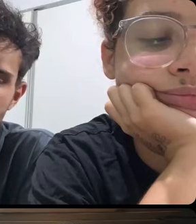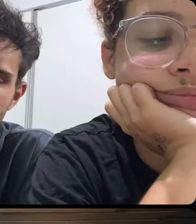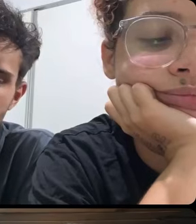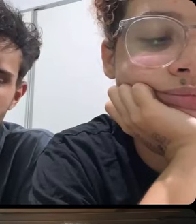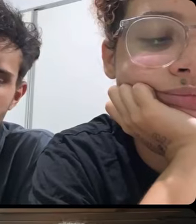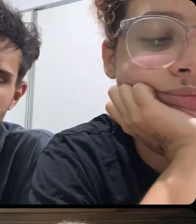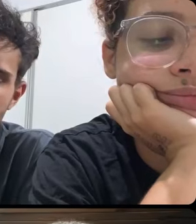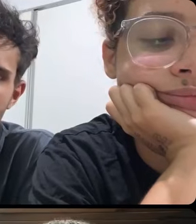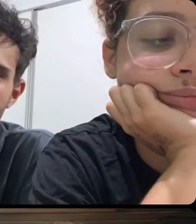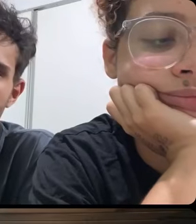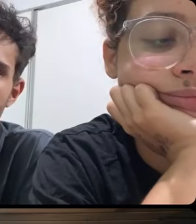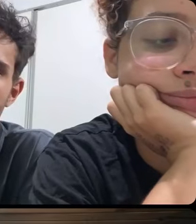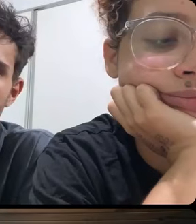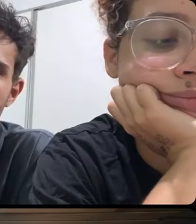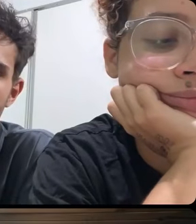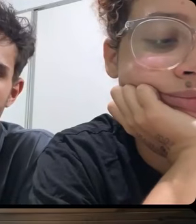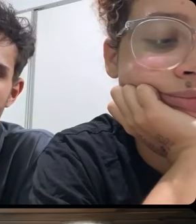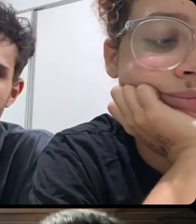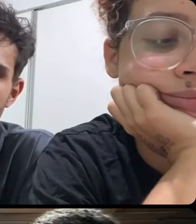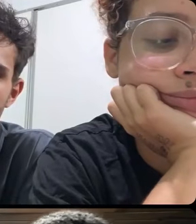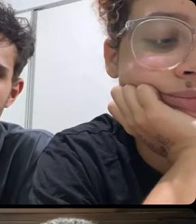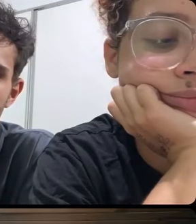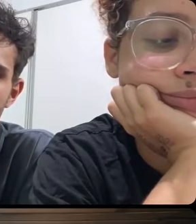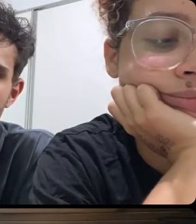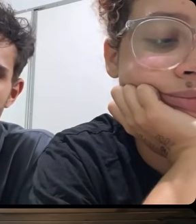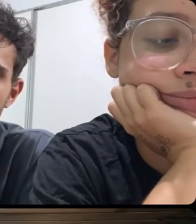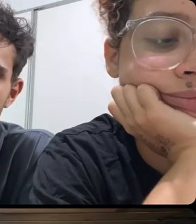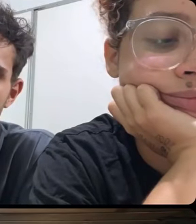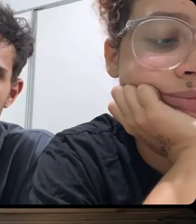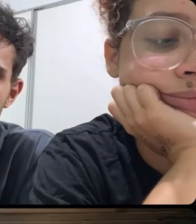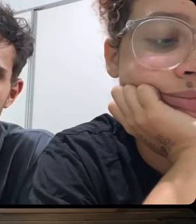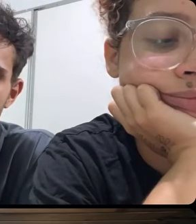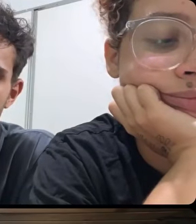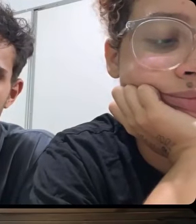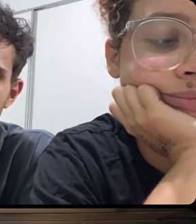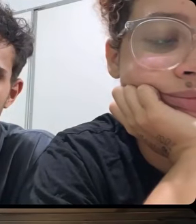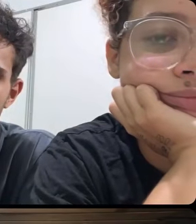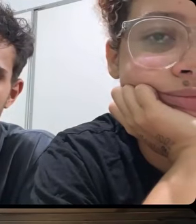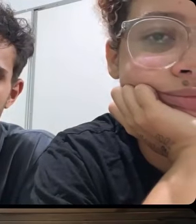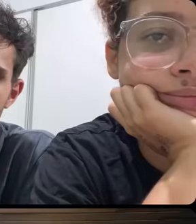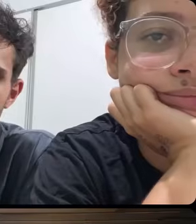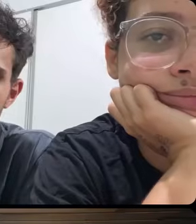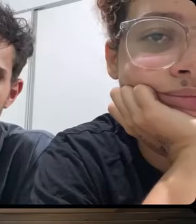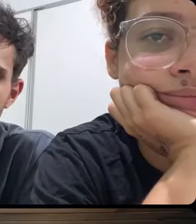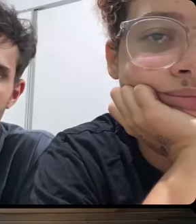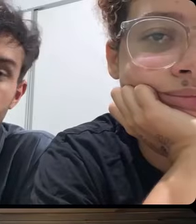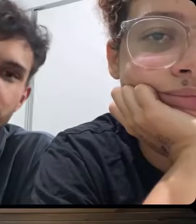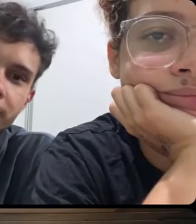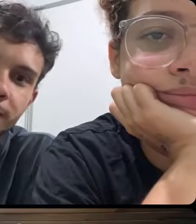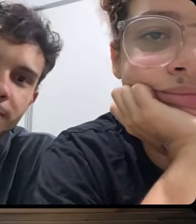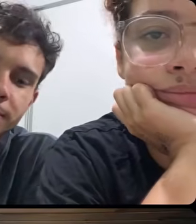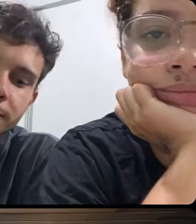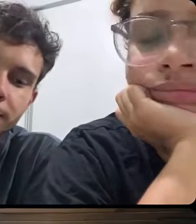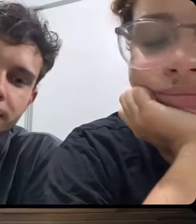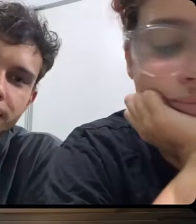estados diferentes, como é que se conheceram? Como é que vocês se conheceram de um estado para outro? Como é que